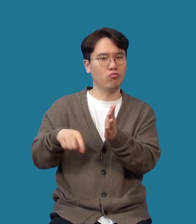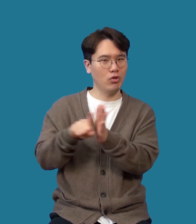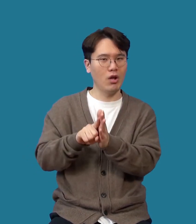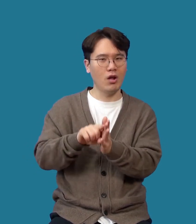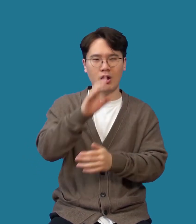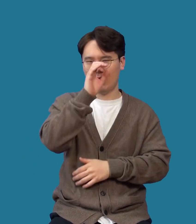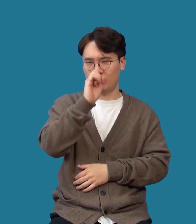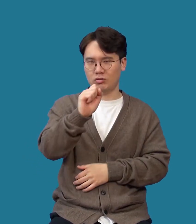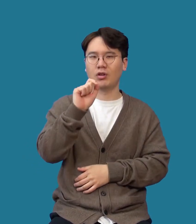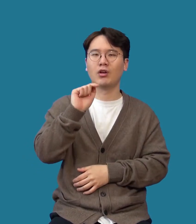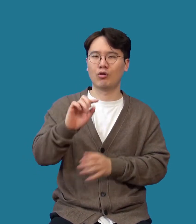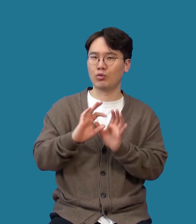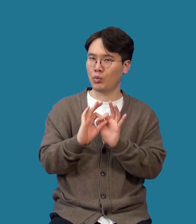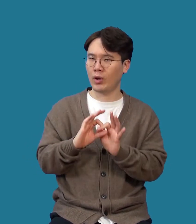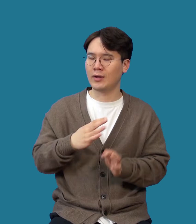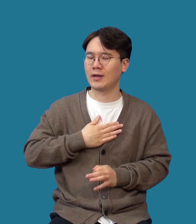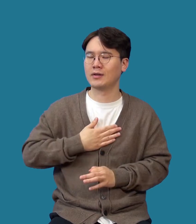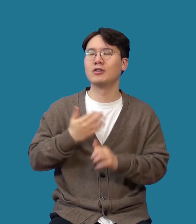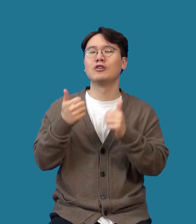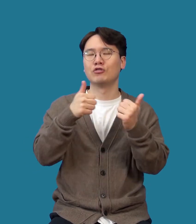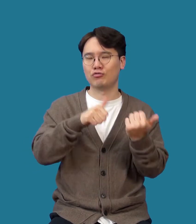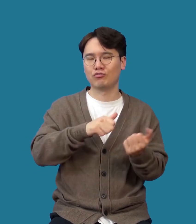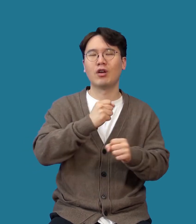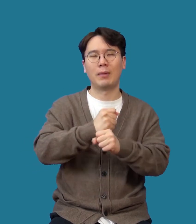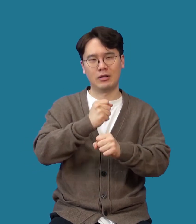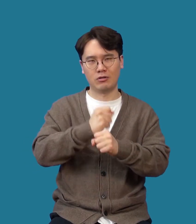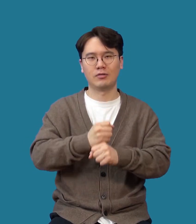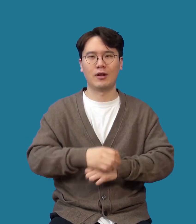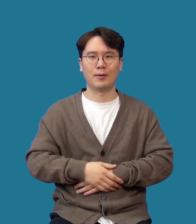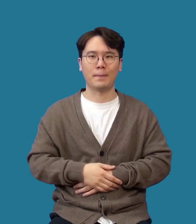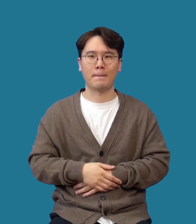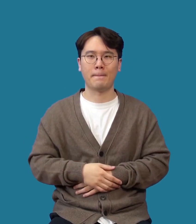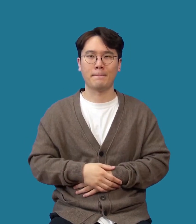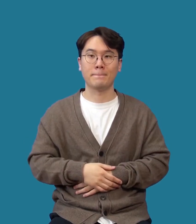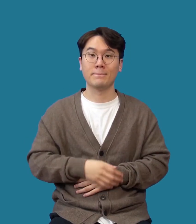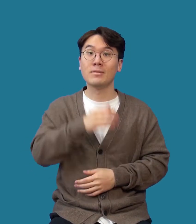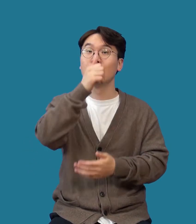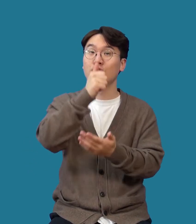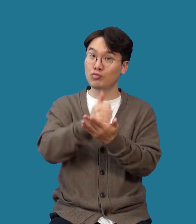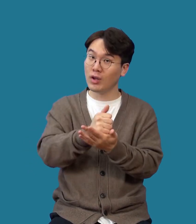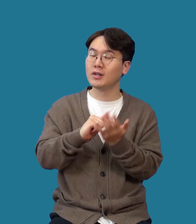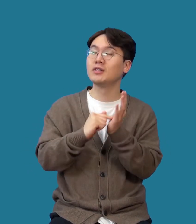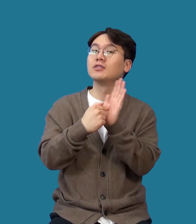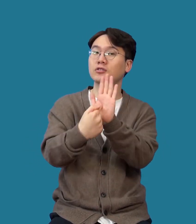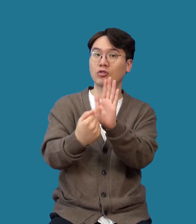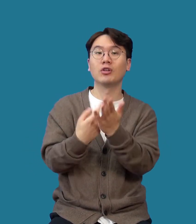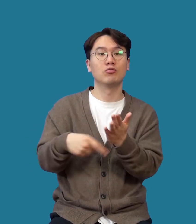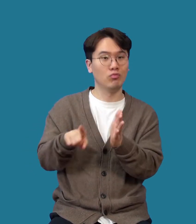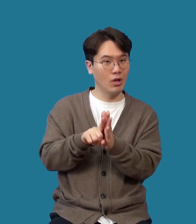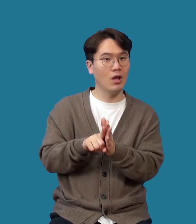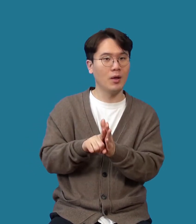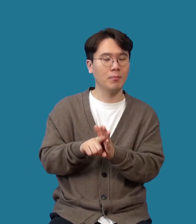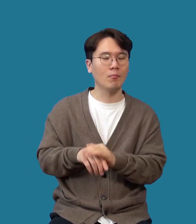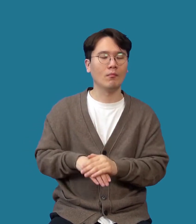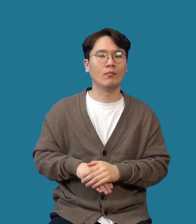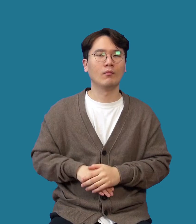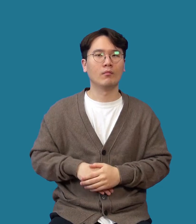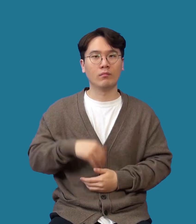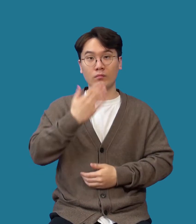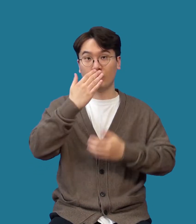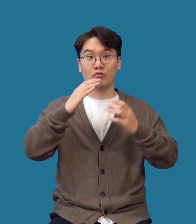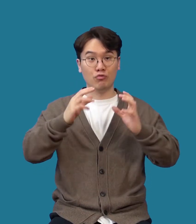죽게 만들었으니, 여기 죄가 죄로 드러나기 위하여라는 말은 율법이 우리 속에